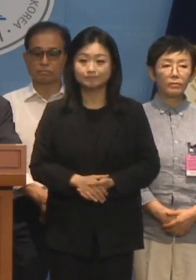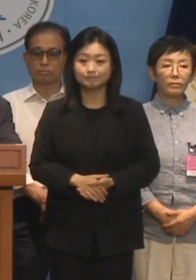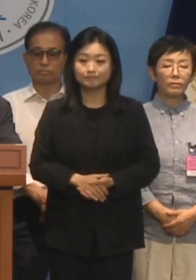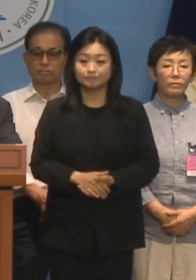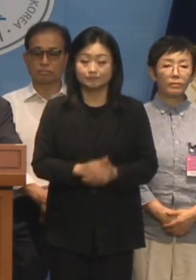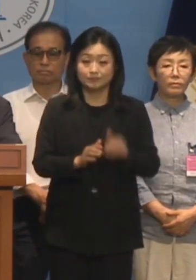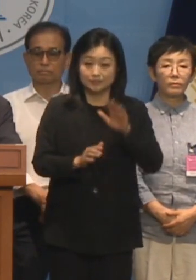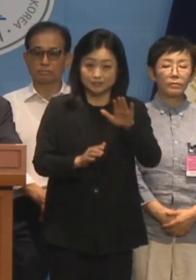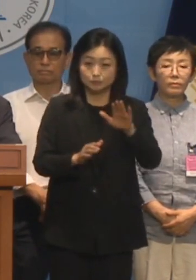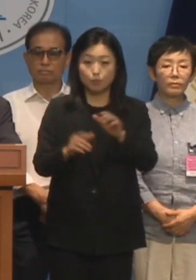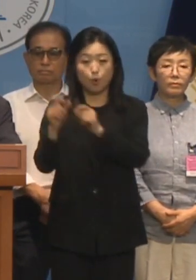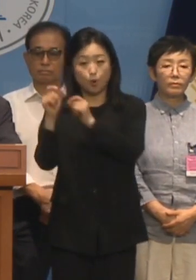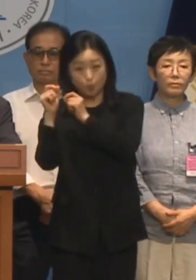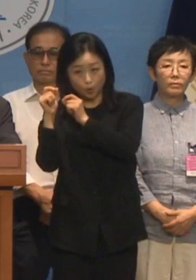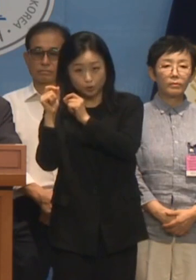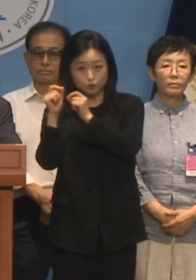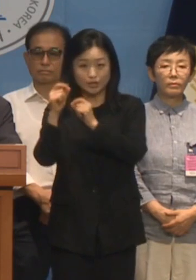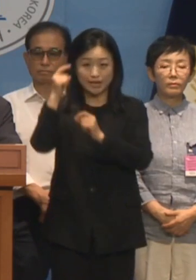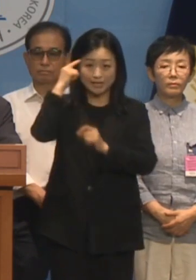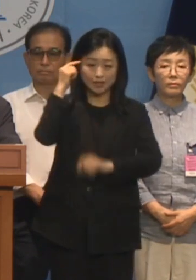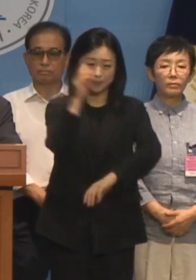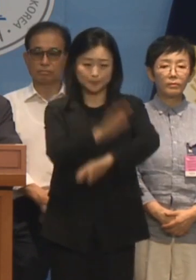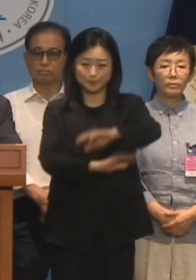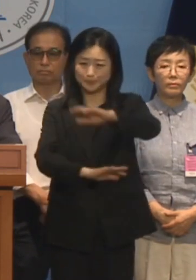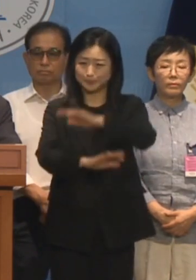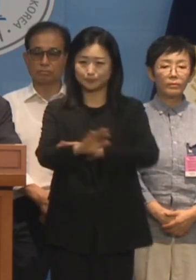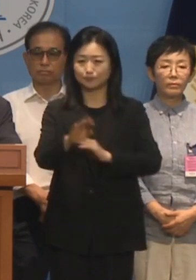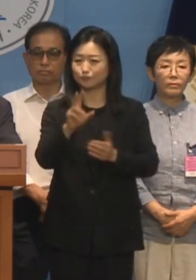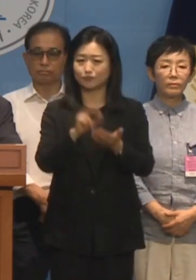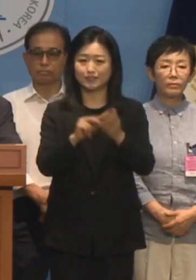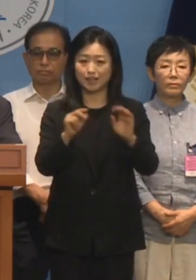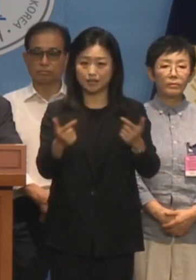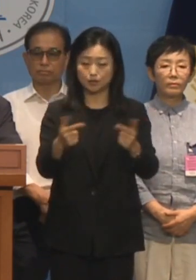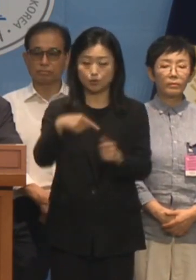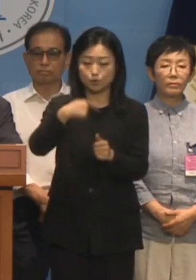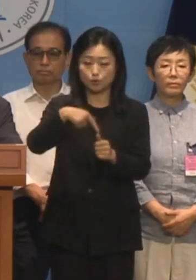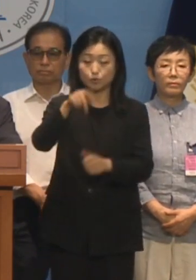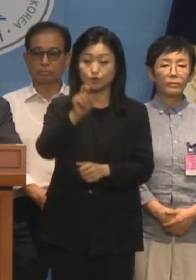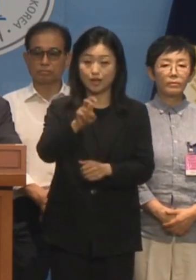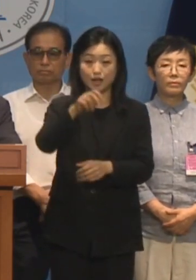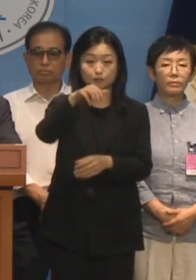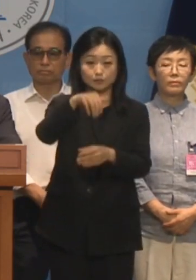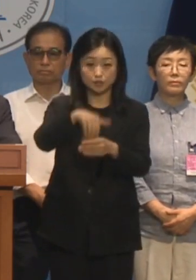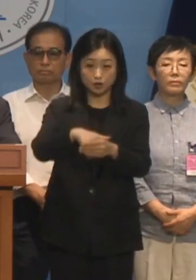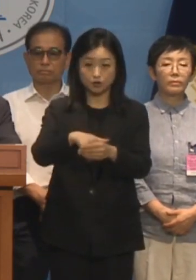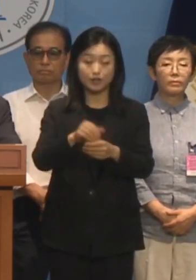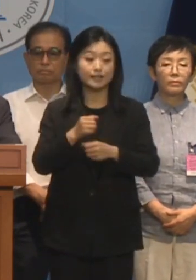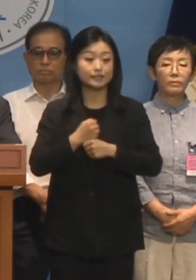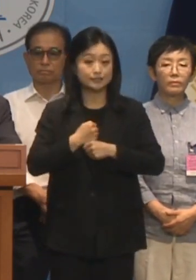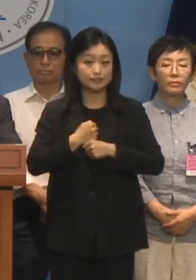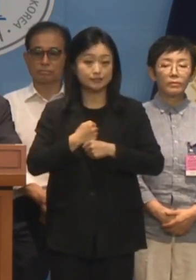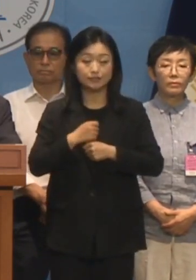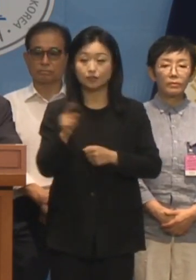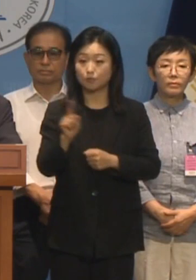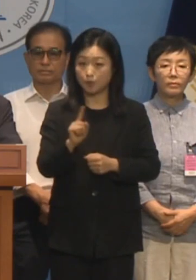진보 보수라는 이념적 진영을 가릴 것 없이 교육감 선거가 준수해야 할